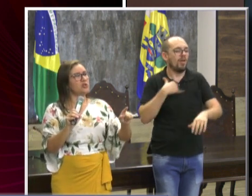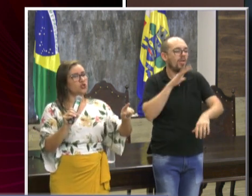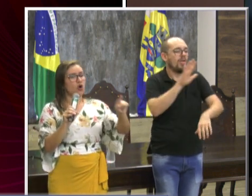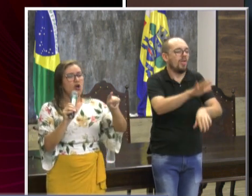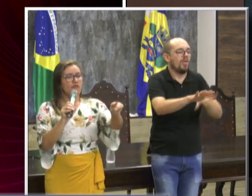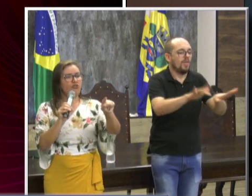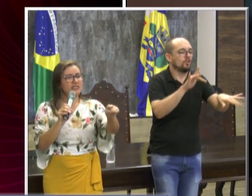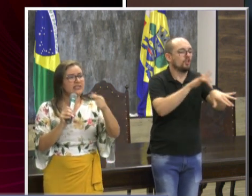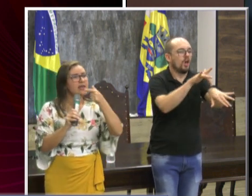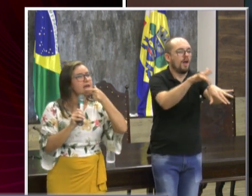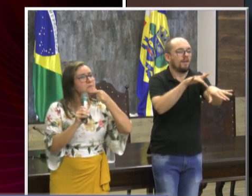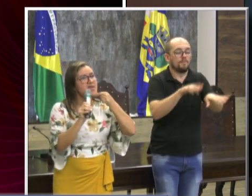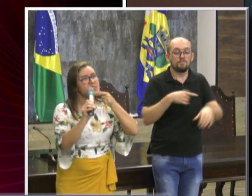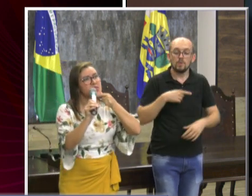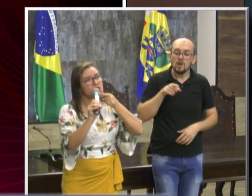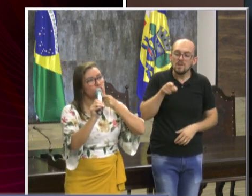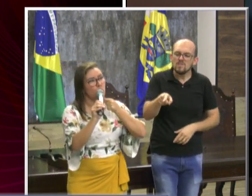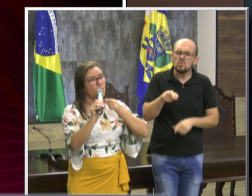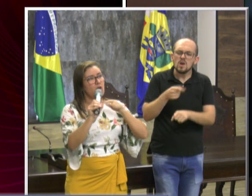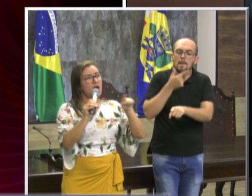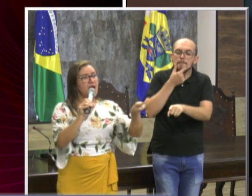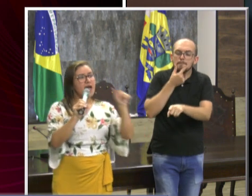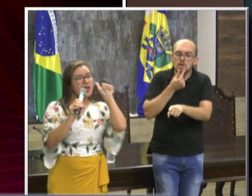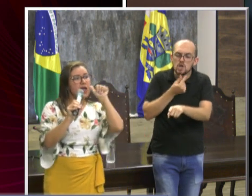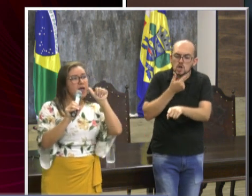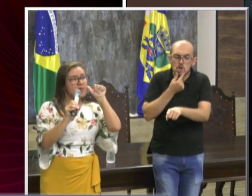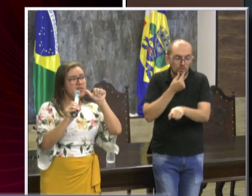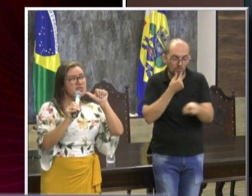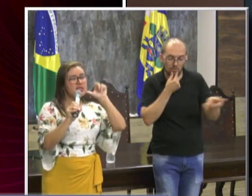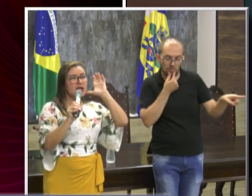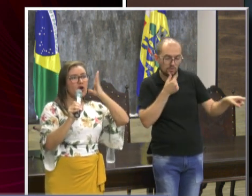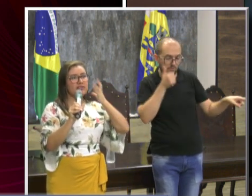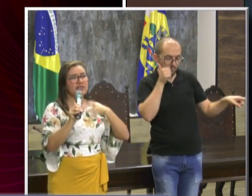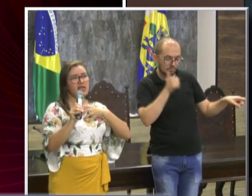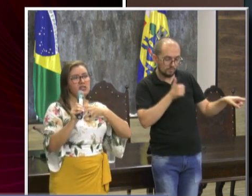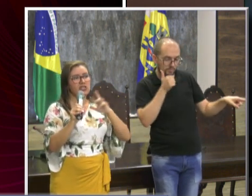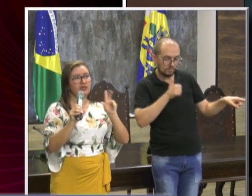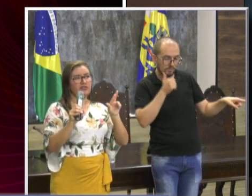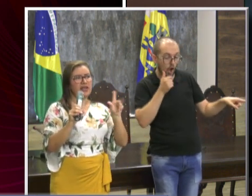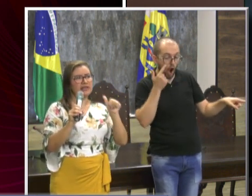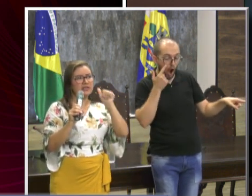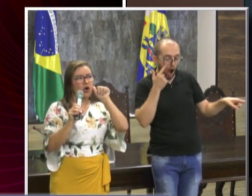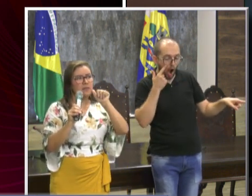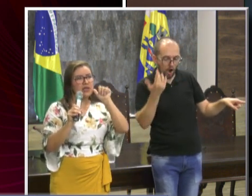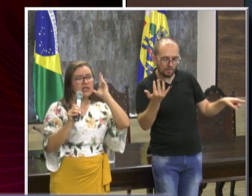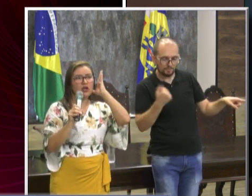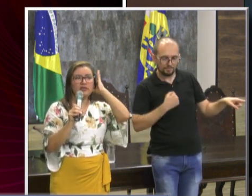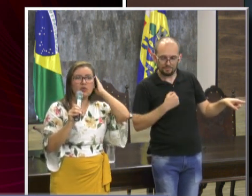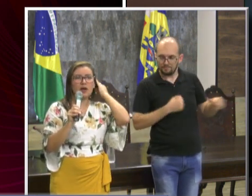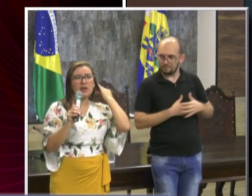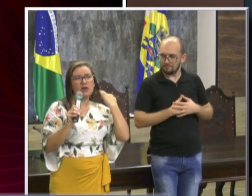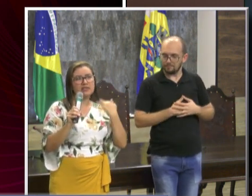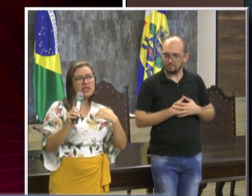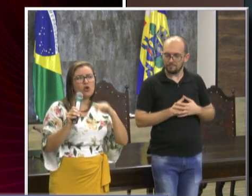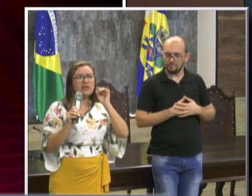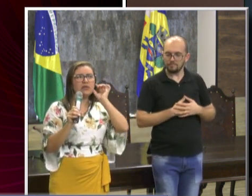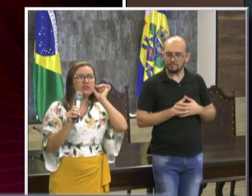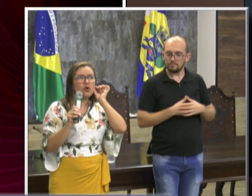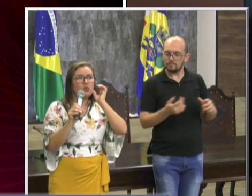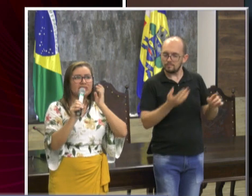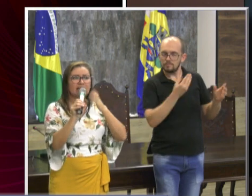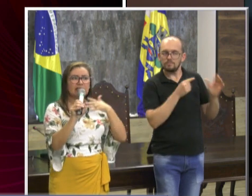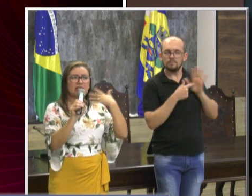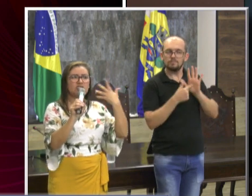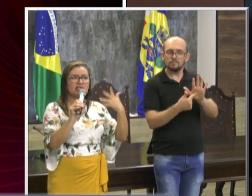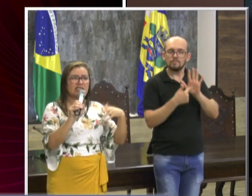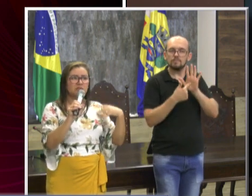gente começou, você é menino, ela é menina, ó, sente a diferença, ó, a menina, ó, tem o cabelo assim. Começamos a dar